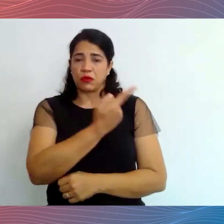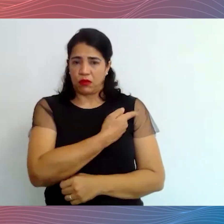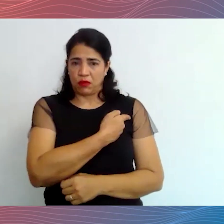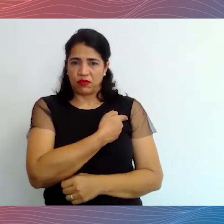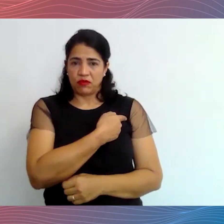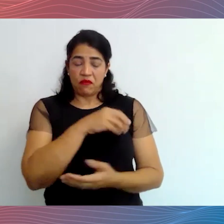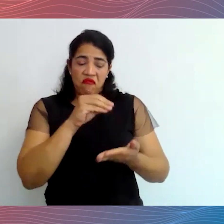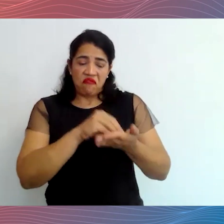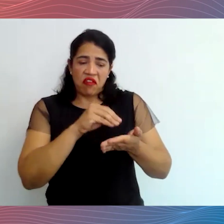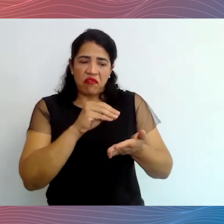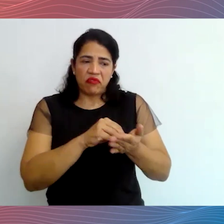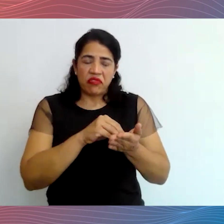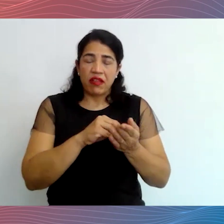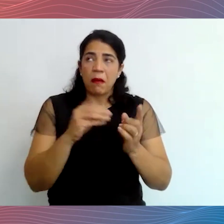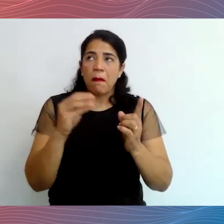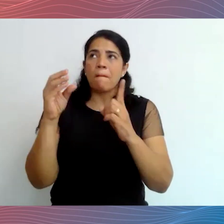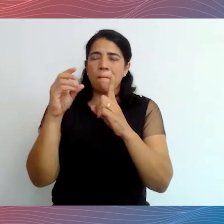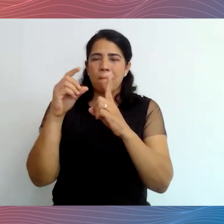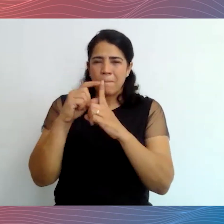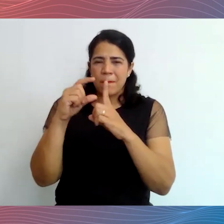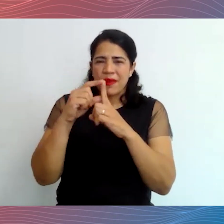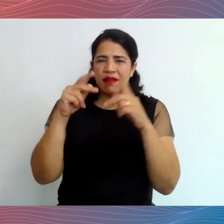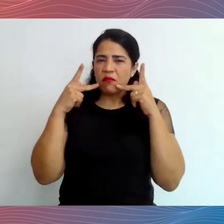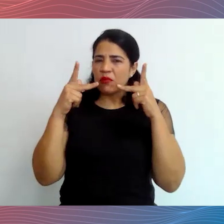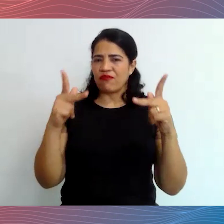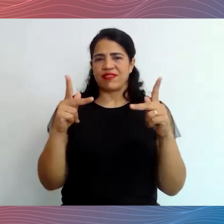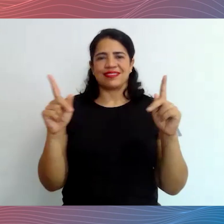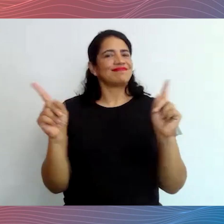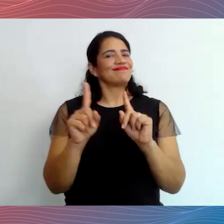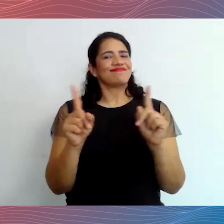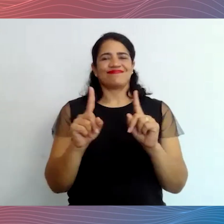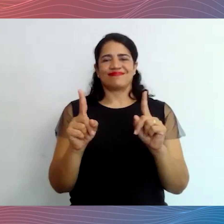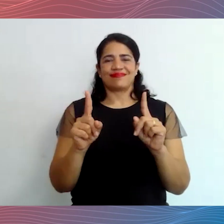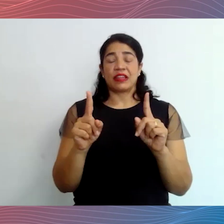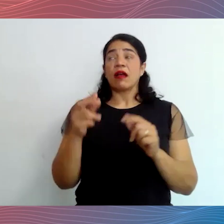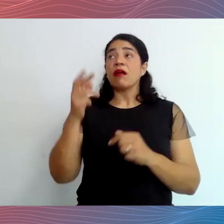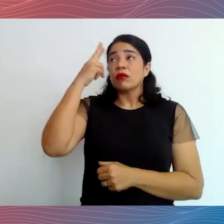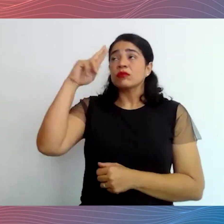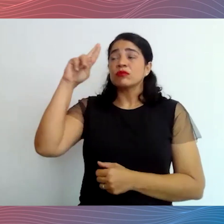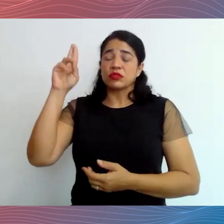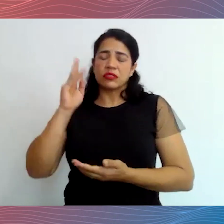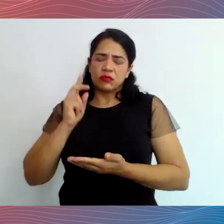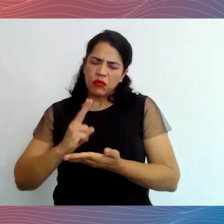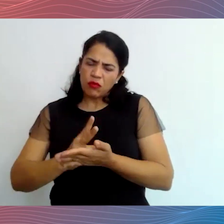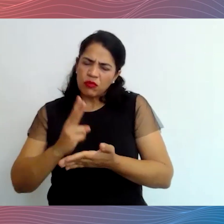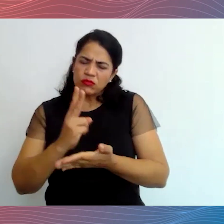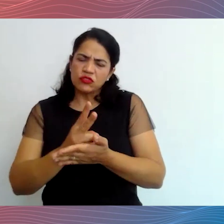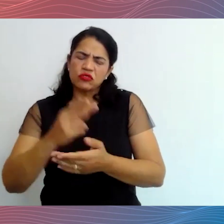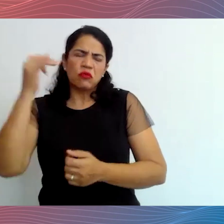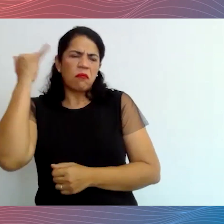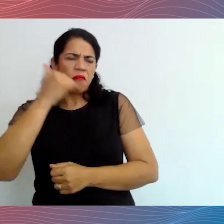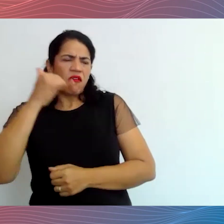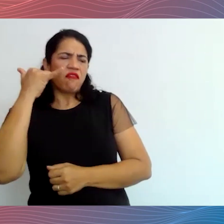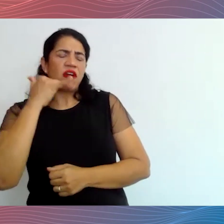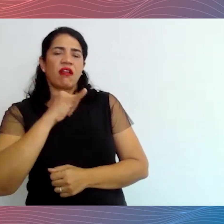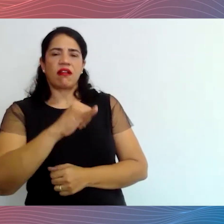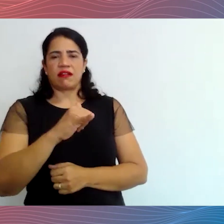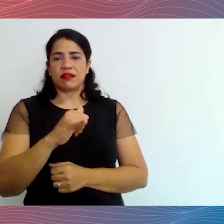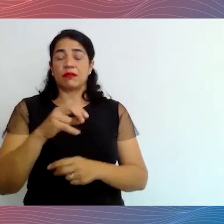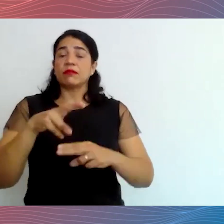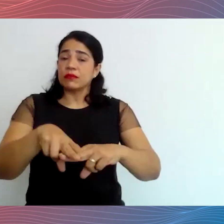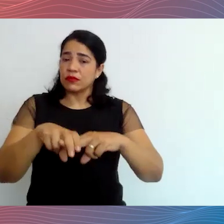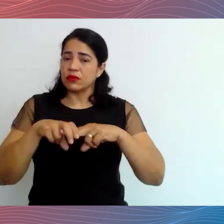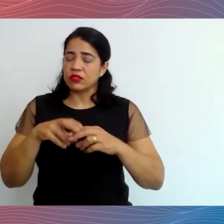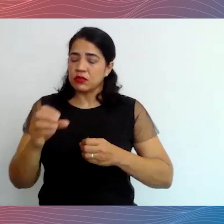Senhor continua falando conosco, por isso, irmãos, a obra continua avançando. Continua avançando.